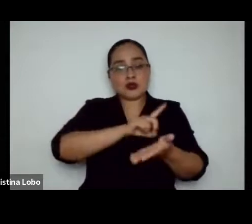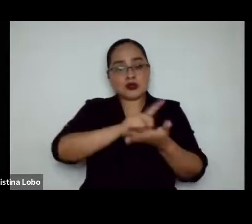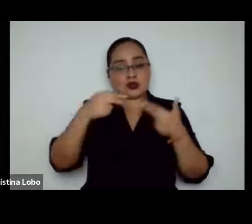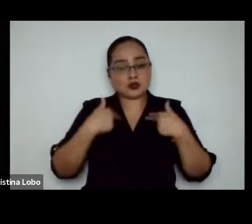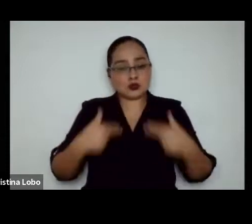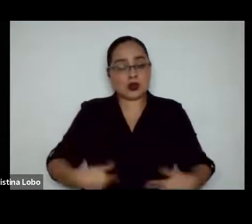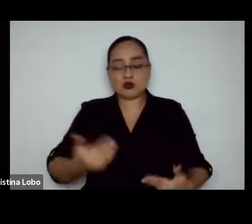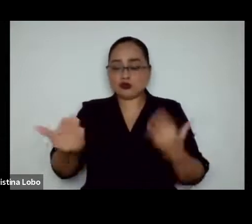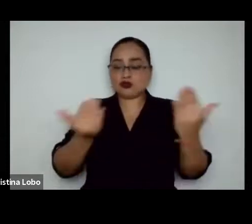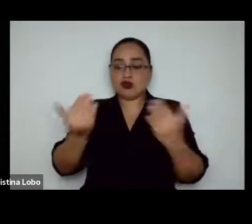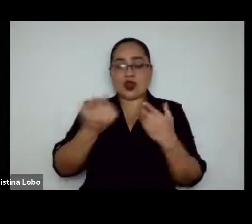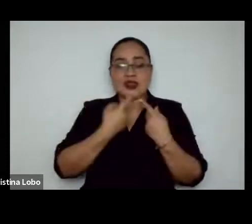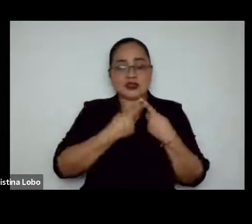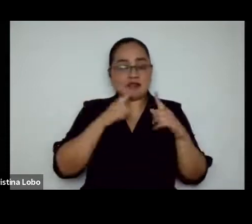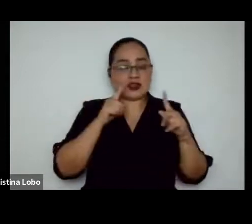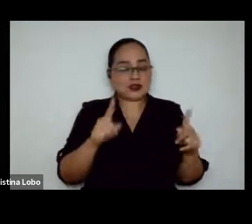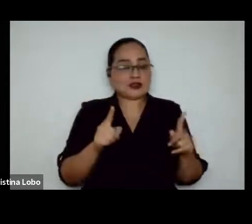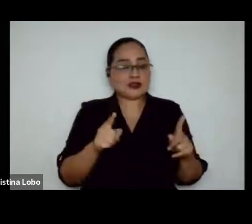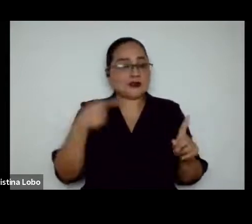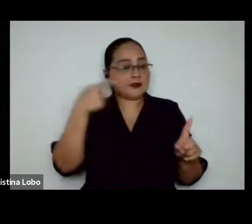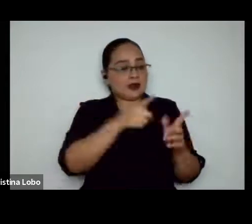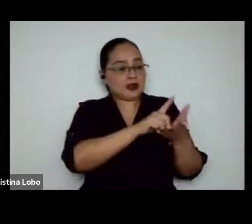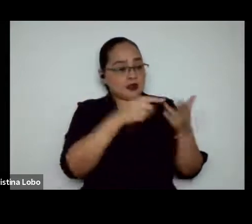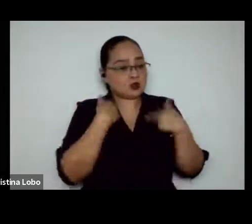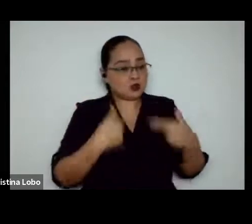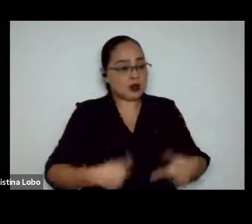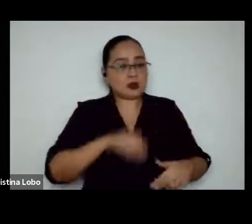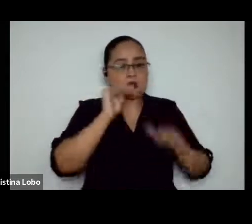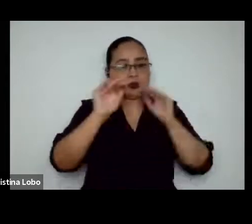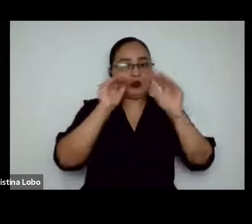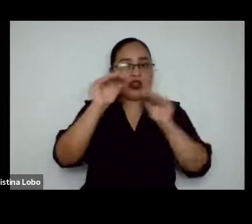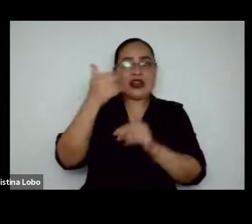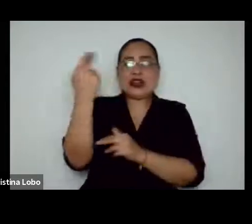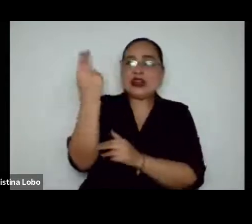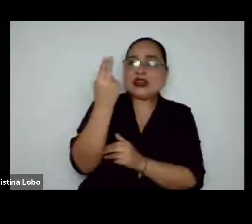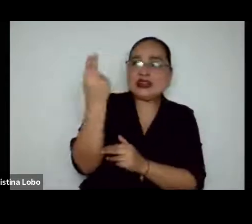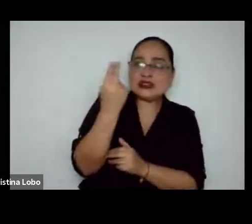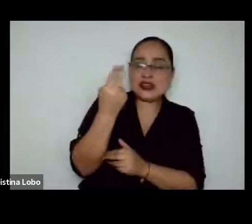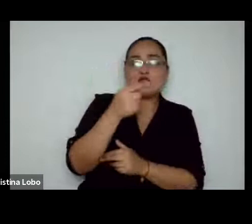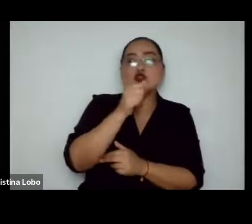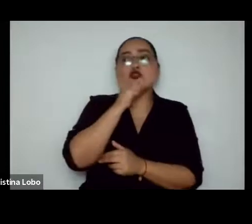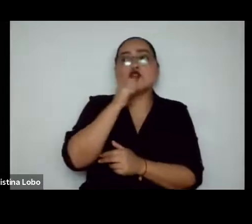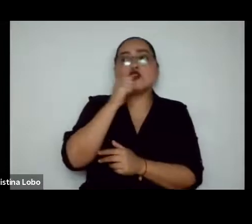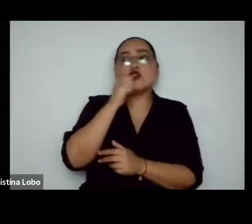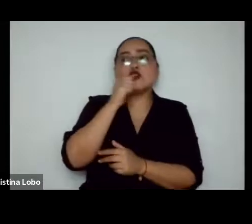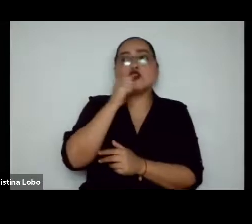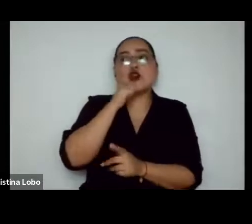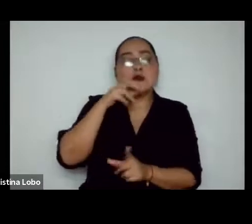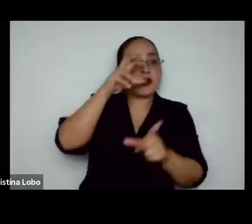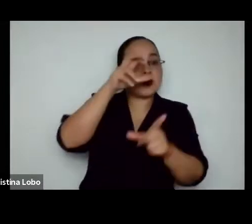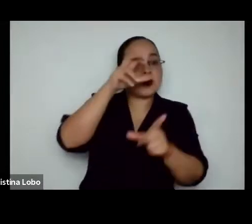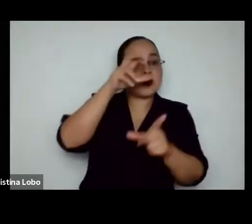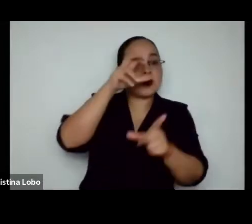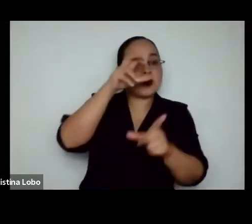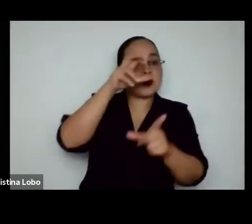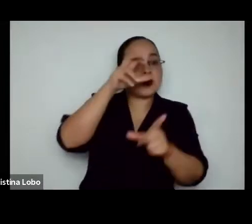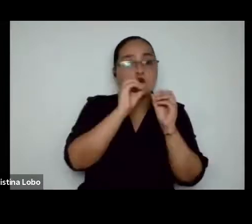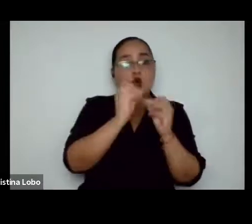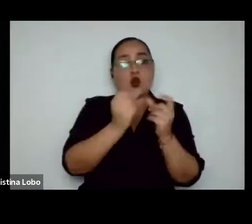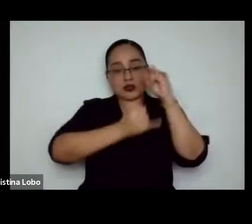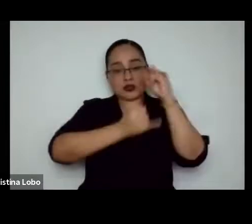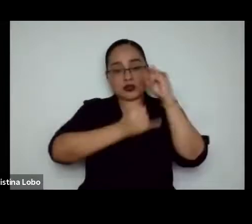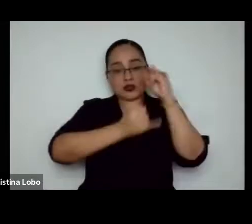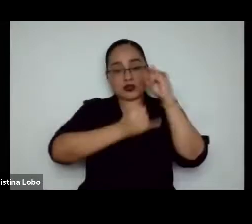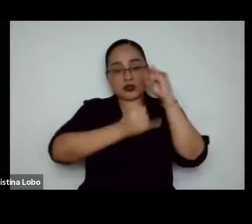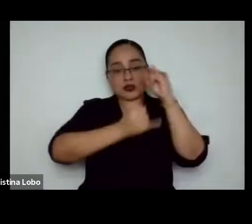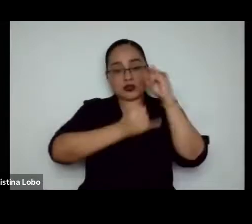distinción, derechos humanos, reclamos éticos no positivizados o positivizados solamente en tratados internacionales